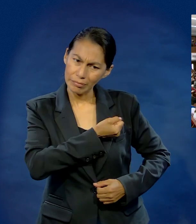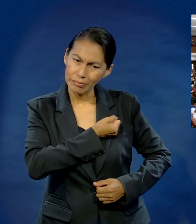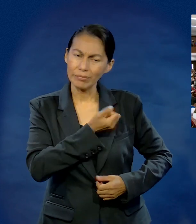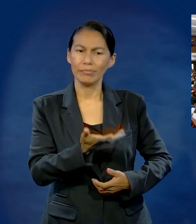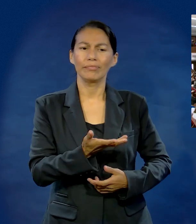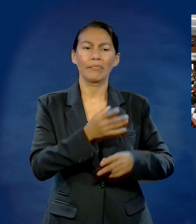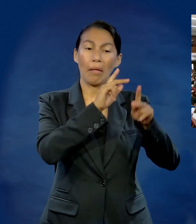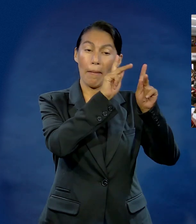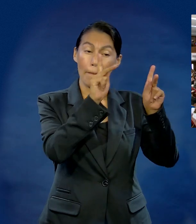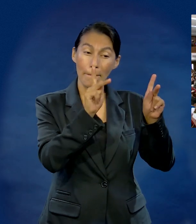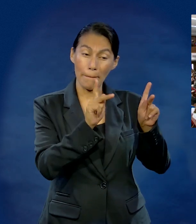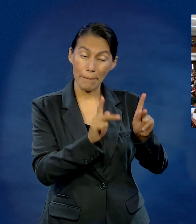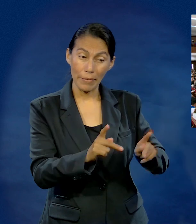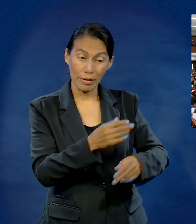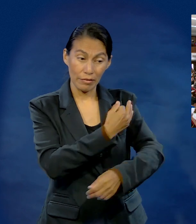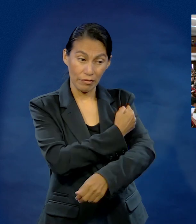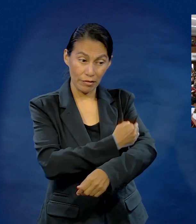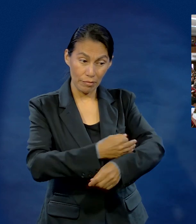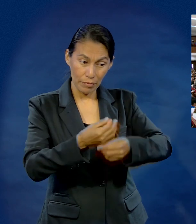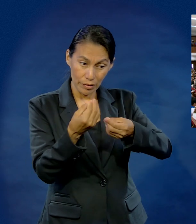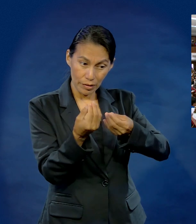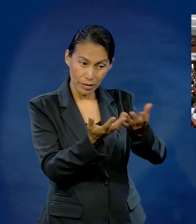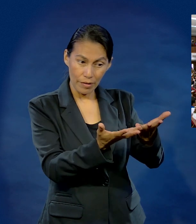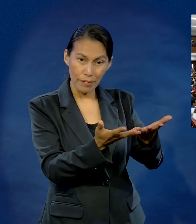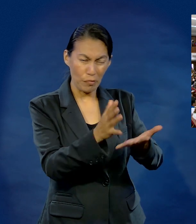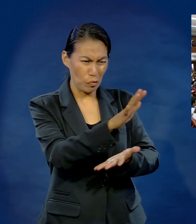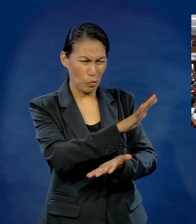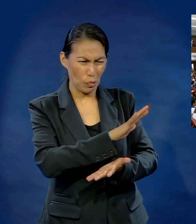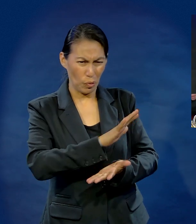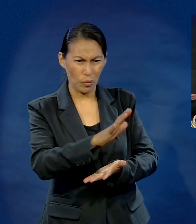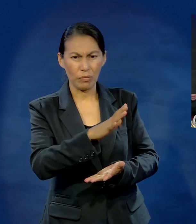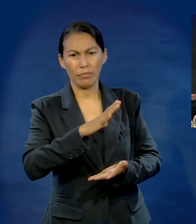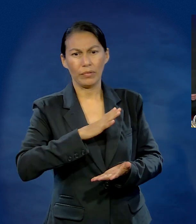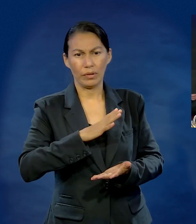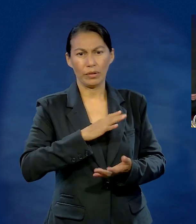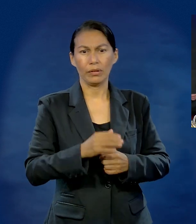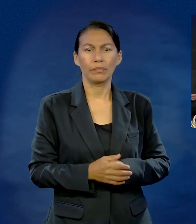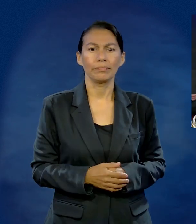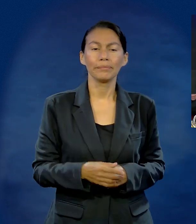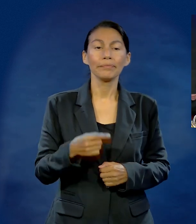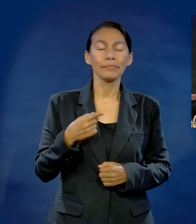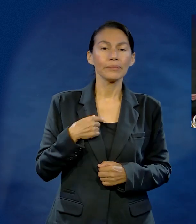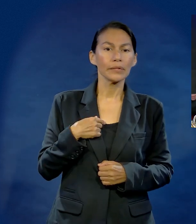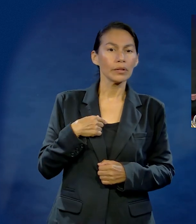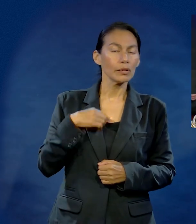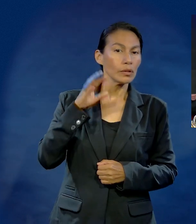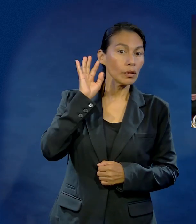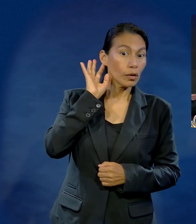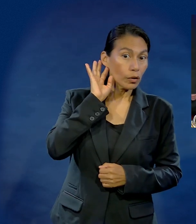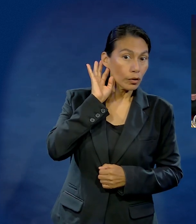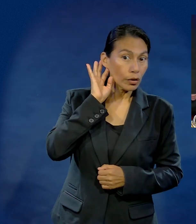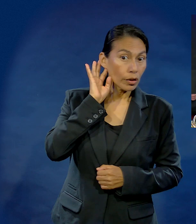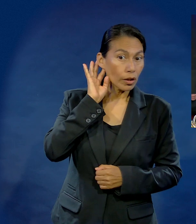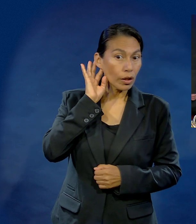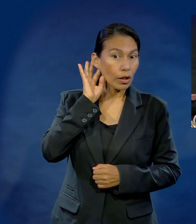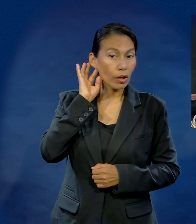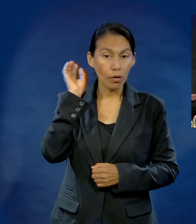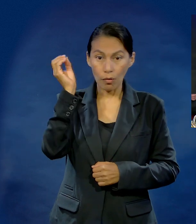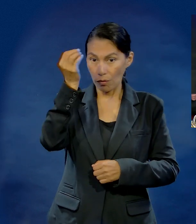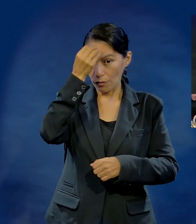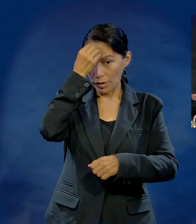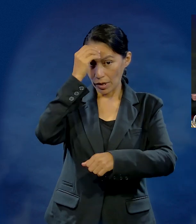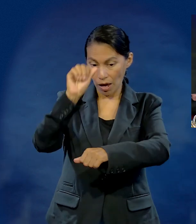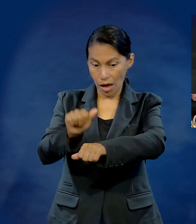hombres, porque los conoce, son gente mala. Así que él se encarga de que lleven instrucciones muy precisas. Miren, le dice así, verso